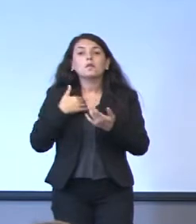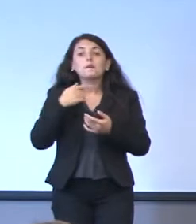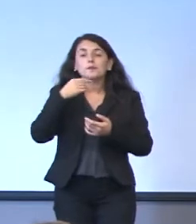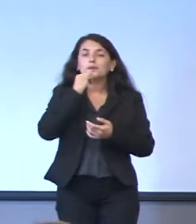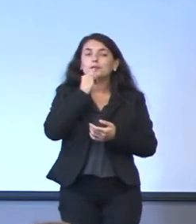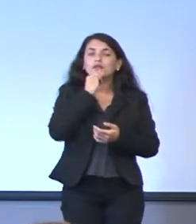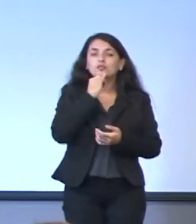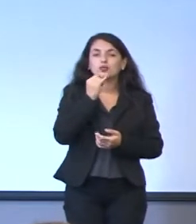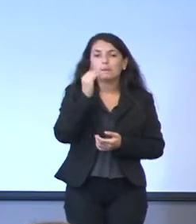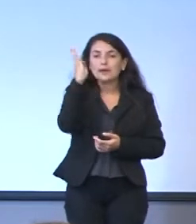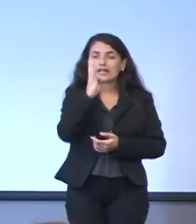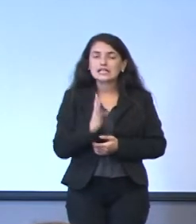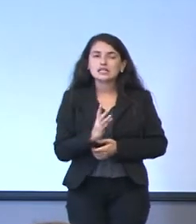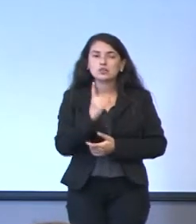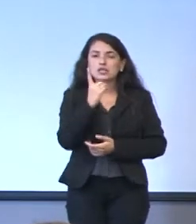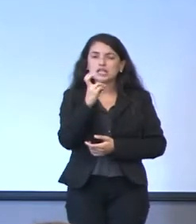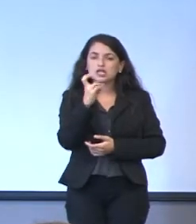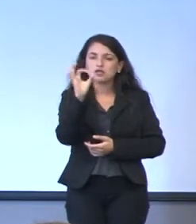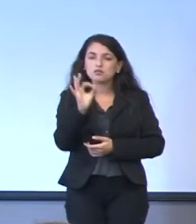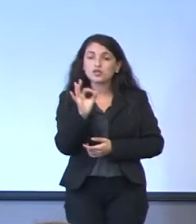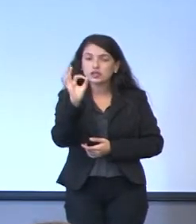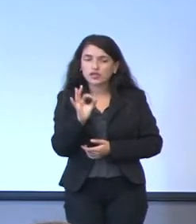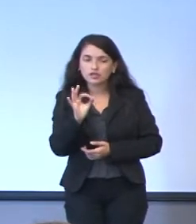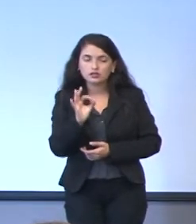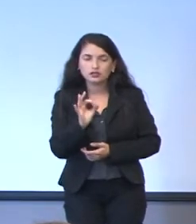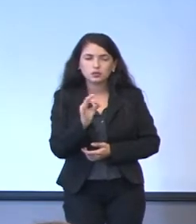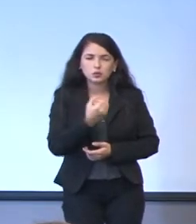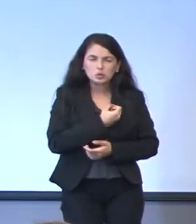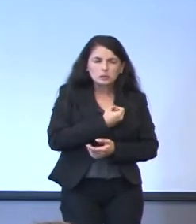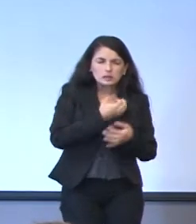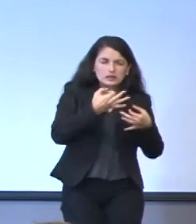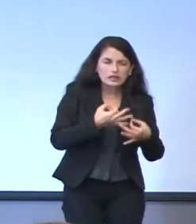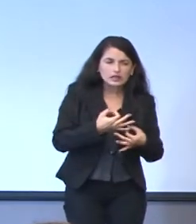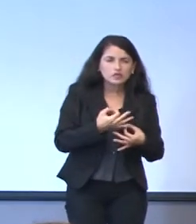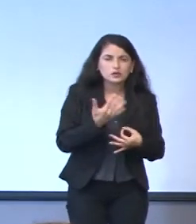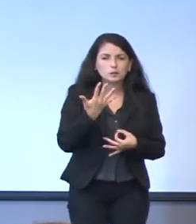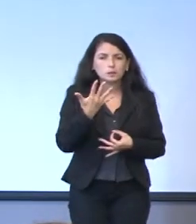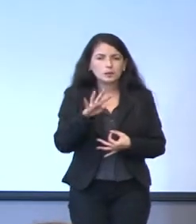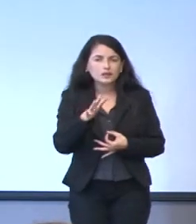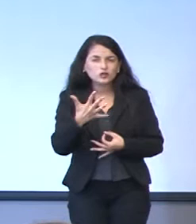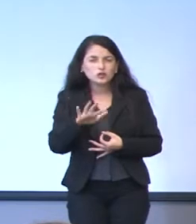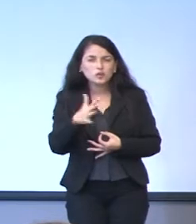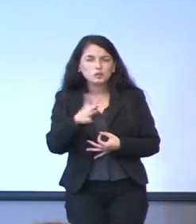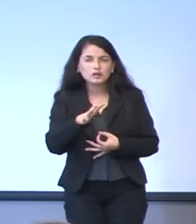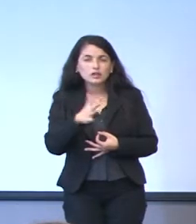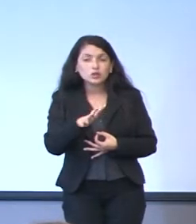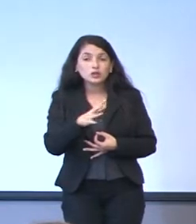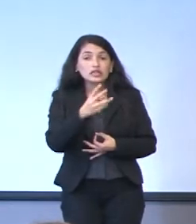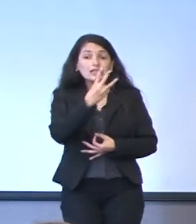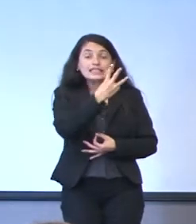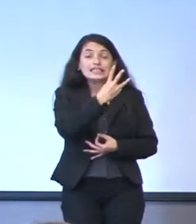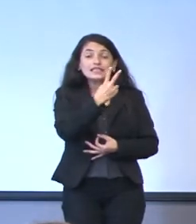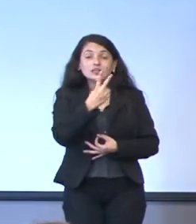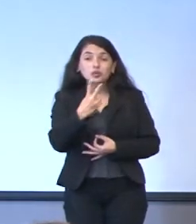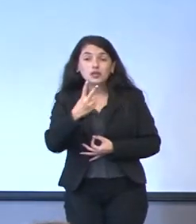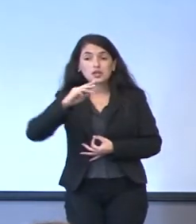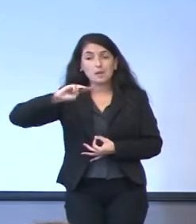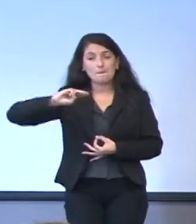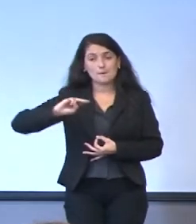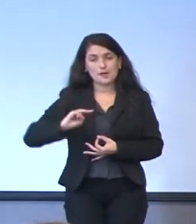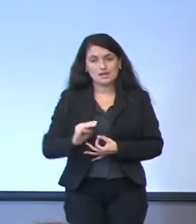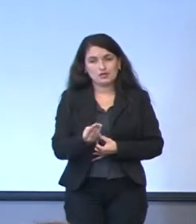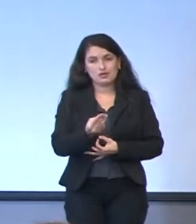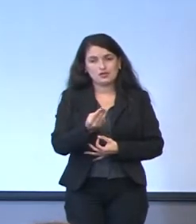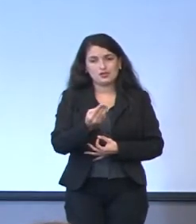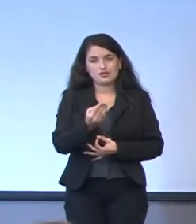Brasil, 15%, se os números estiverem corretos, a gente está com são mais de 32 milhões de pessoas com